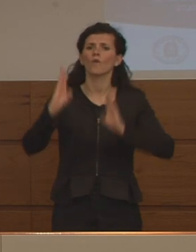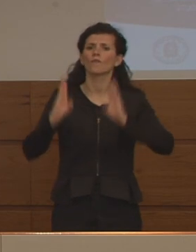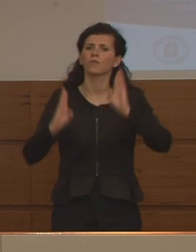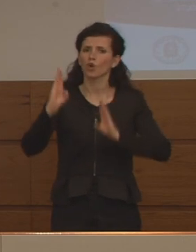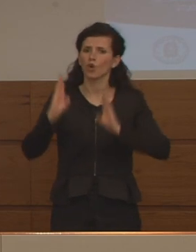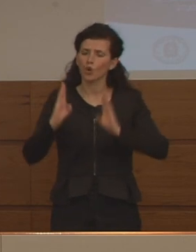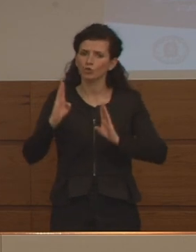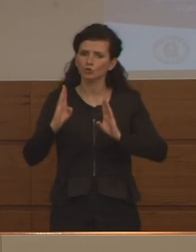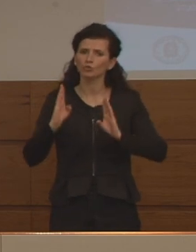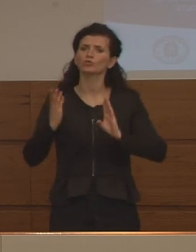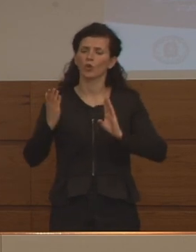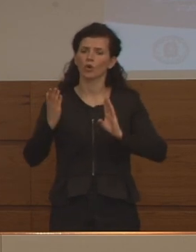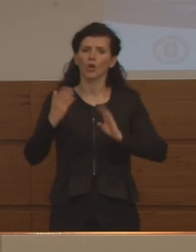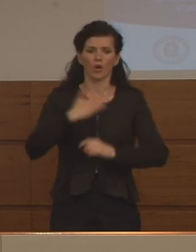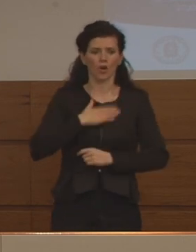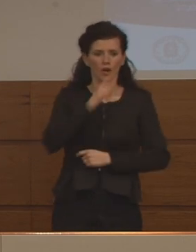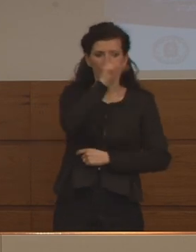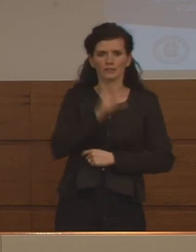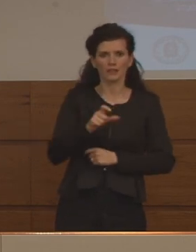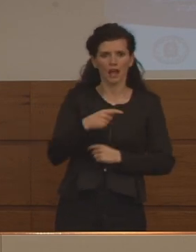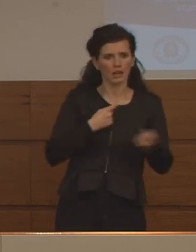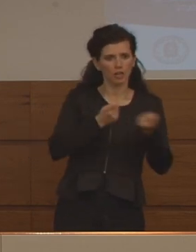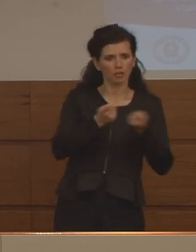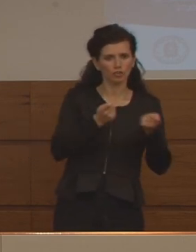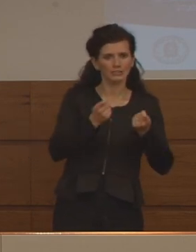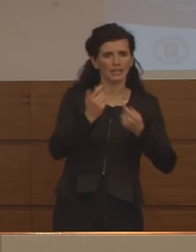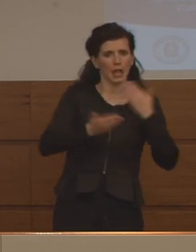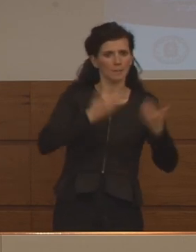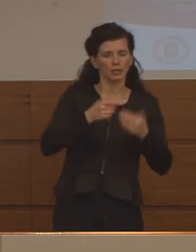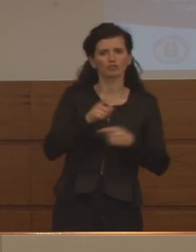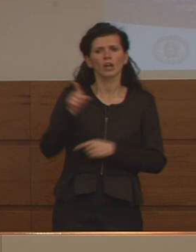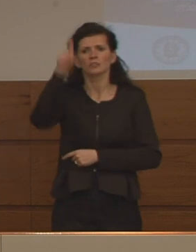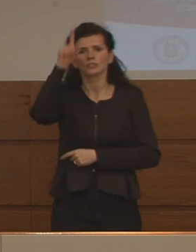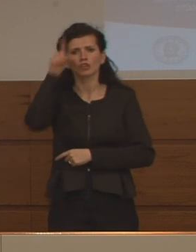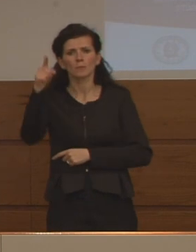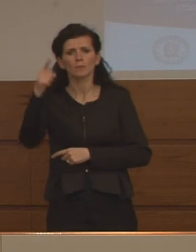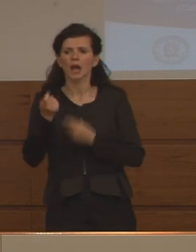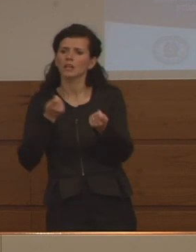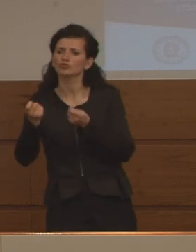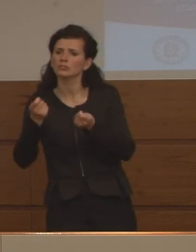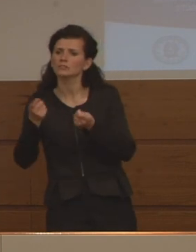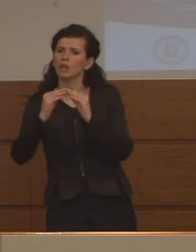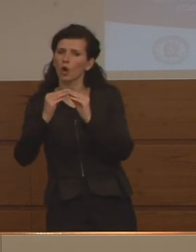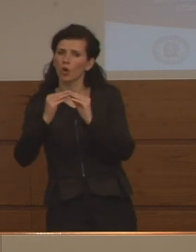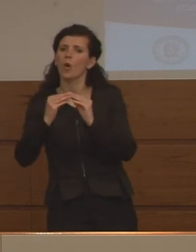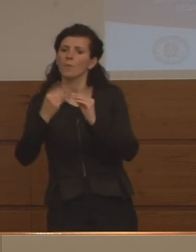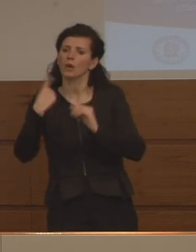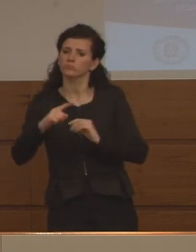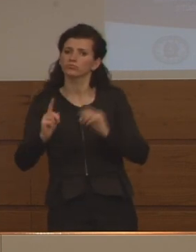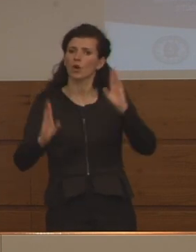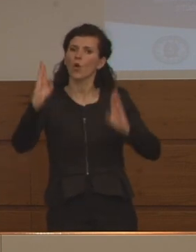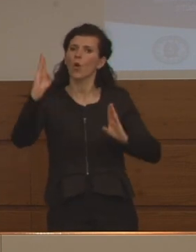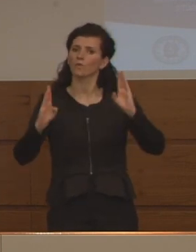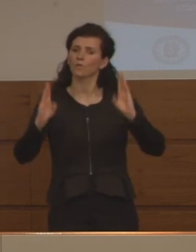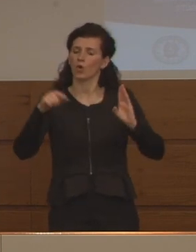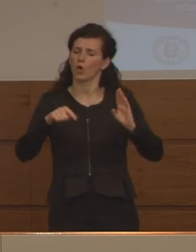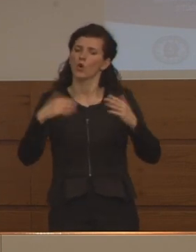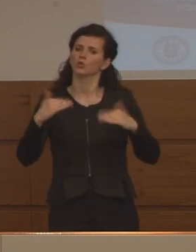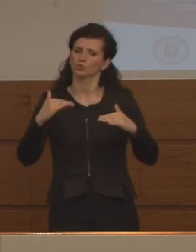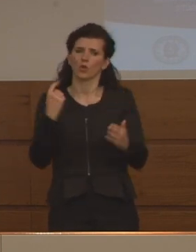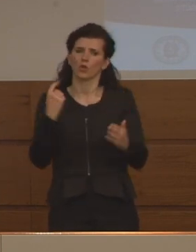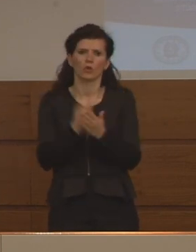nei rispettivi paesi la situazione emergenziale legata covi 19 e c'è stato anche